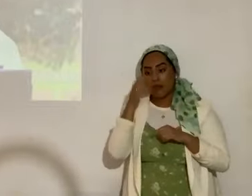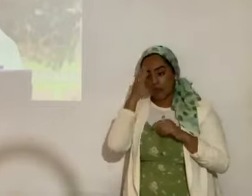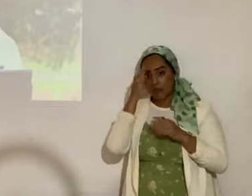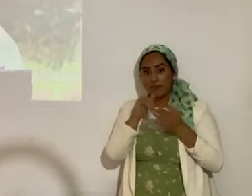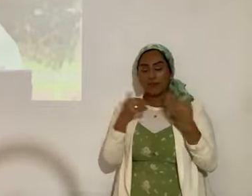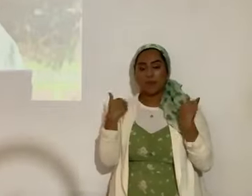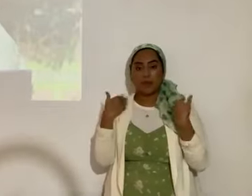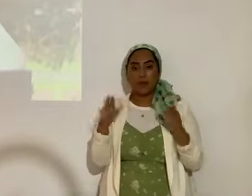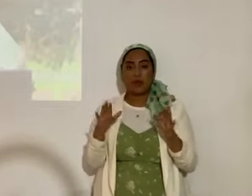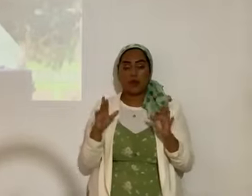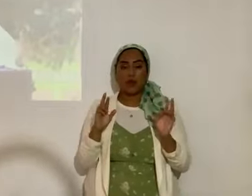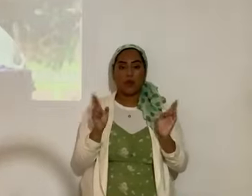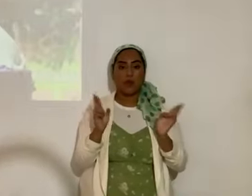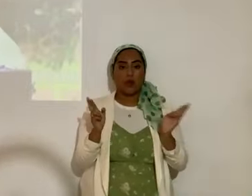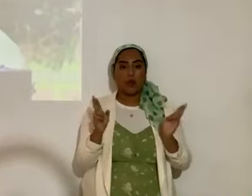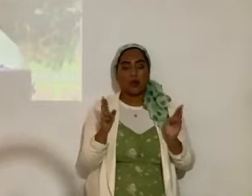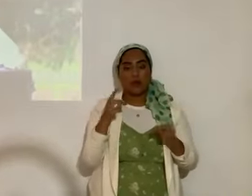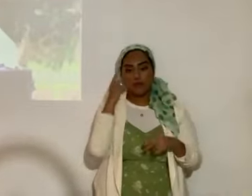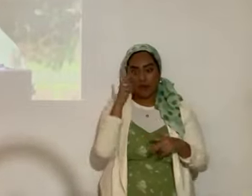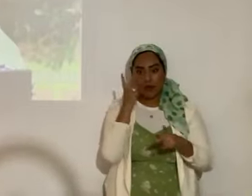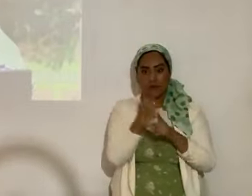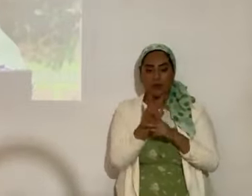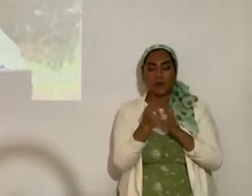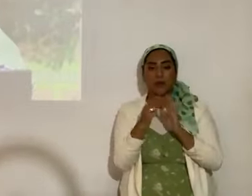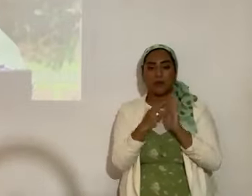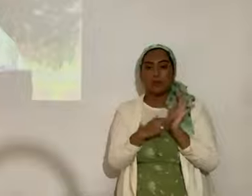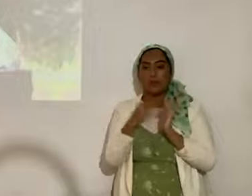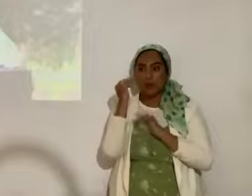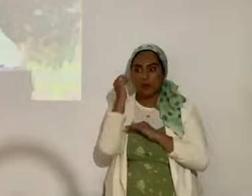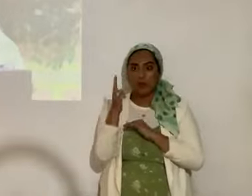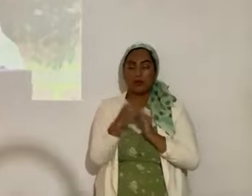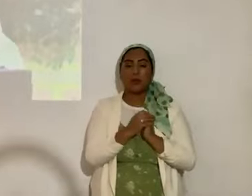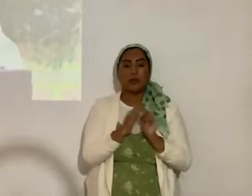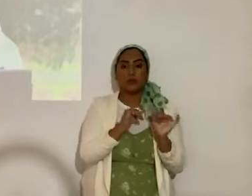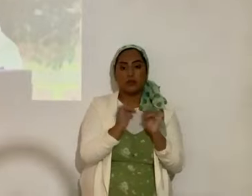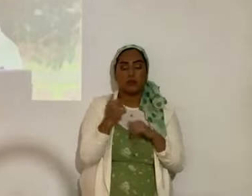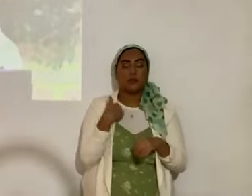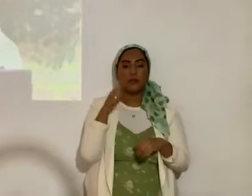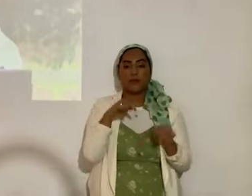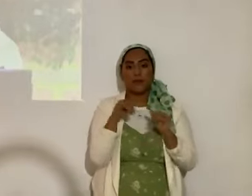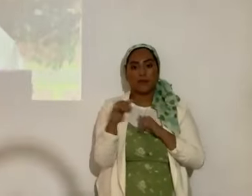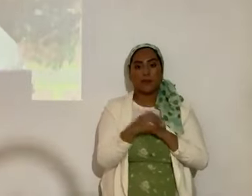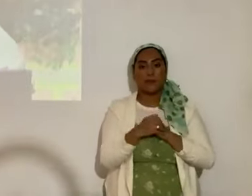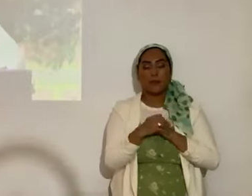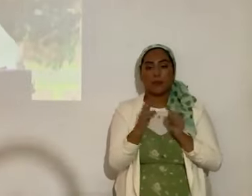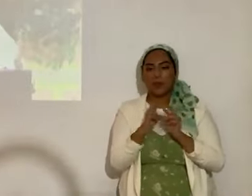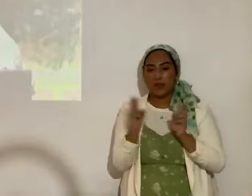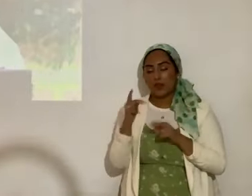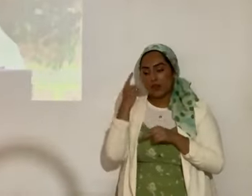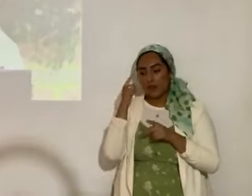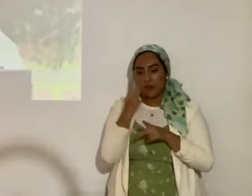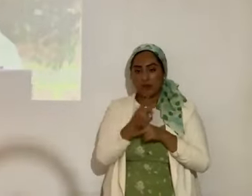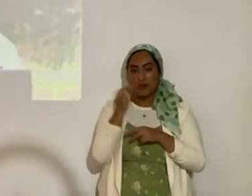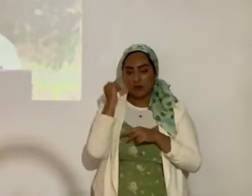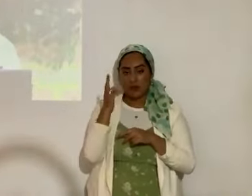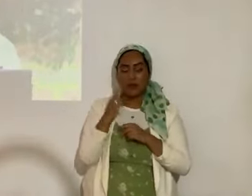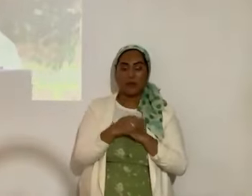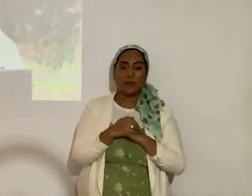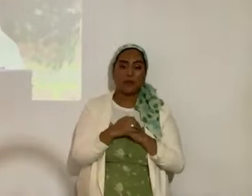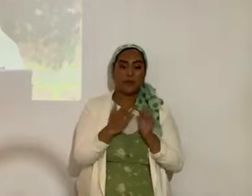que los malajines estaban listos para cumplir las órdenes de yahwei así también debemos hacer nosotros estar listos para